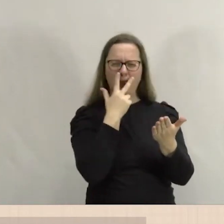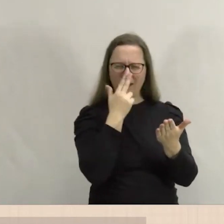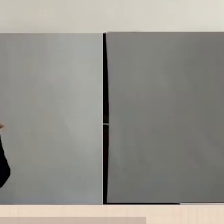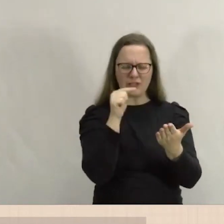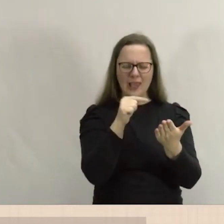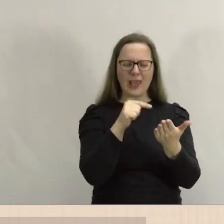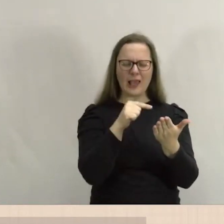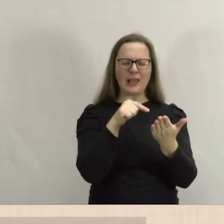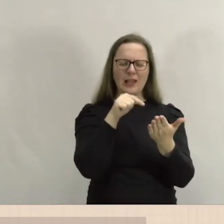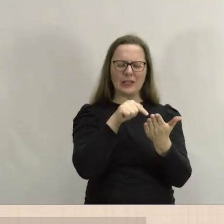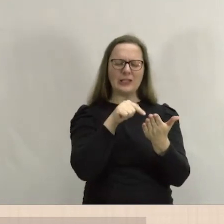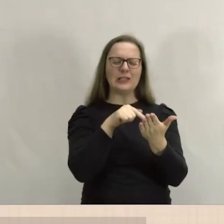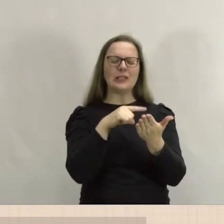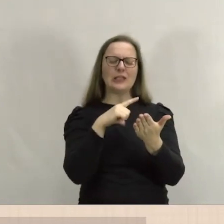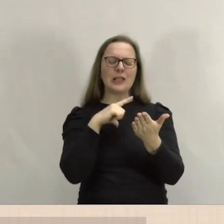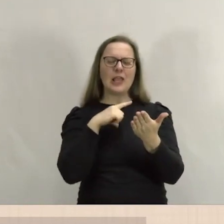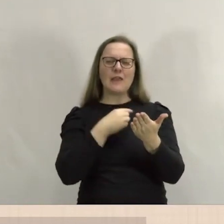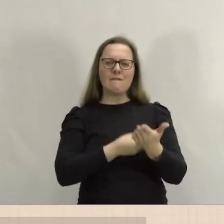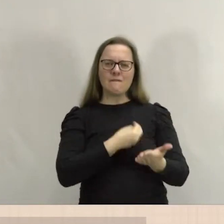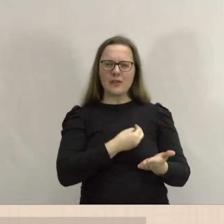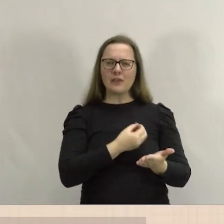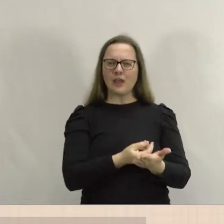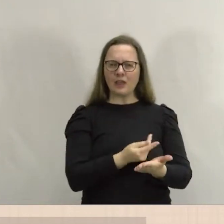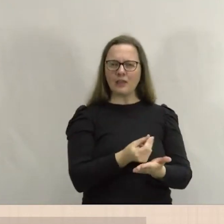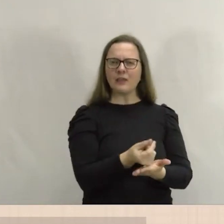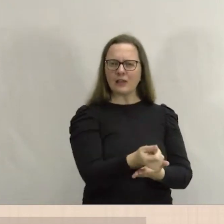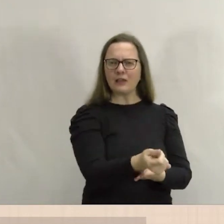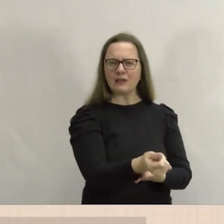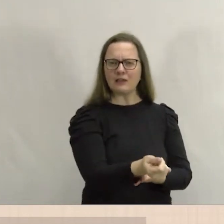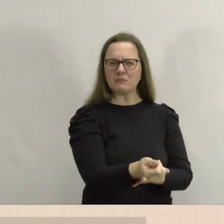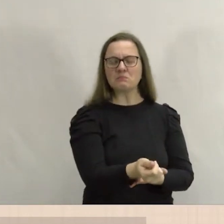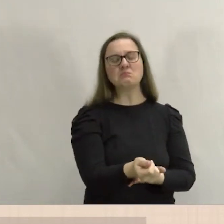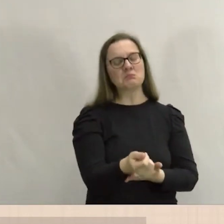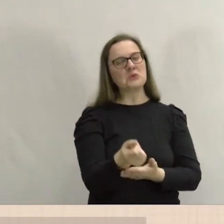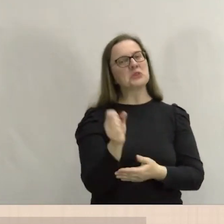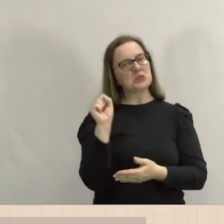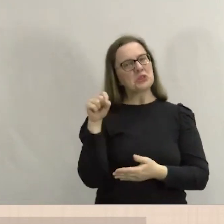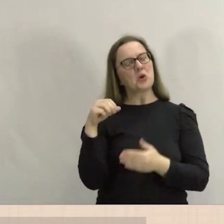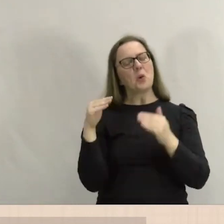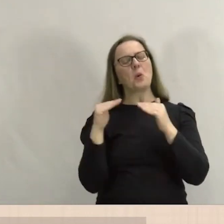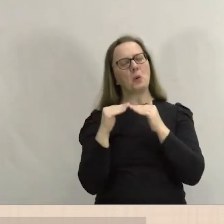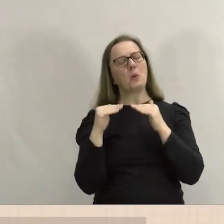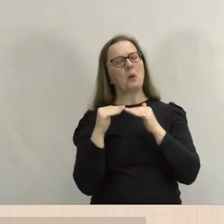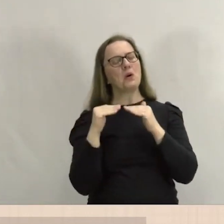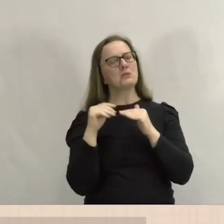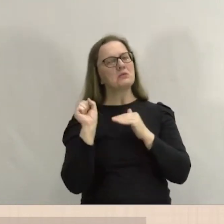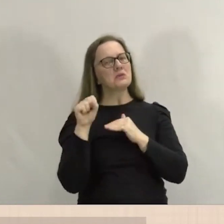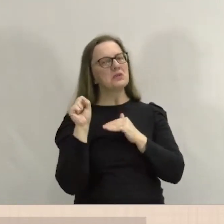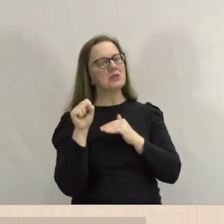Bíblia, sem dúvida, é um livro de vida.